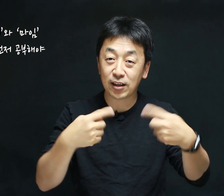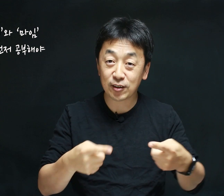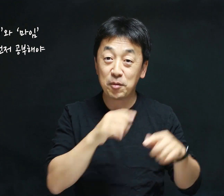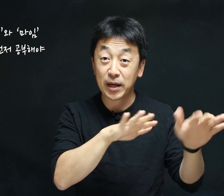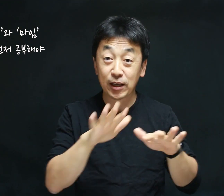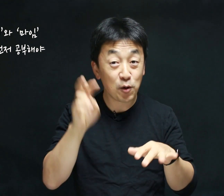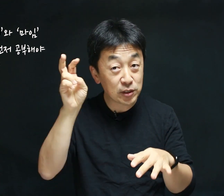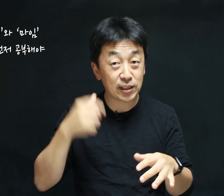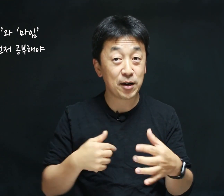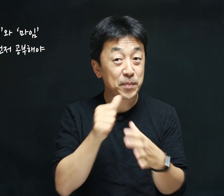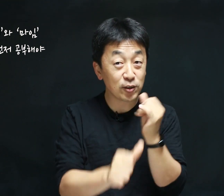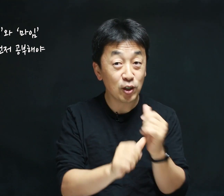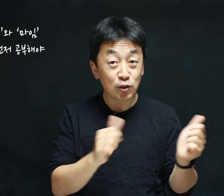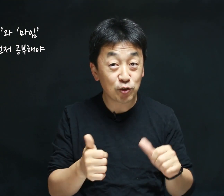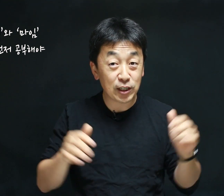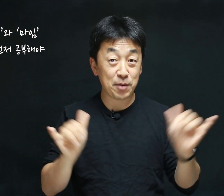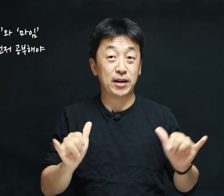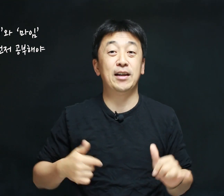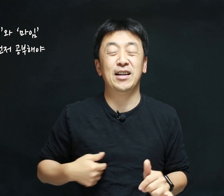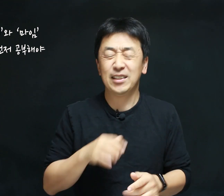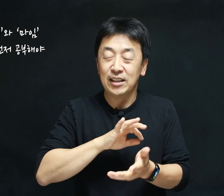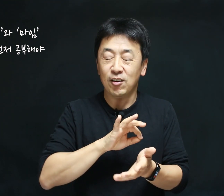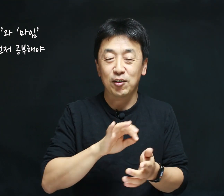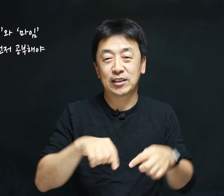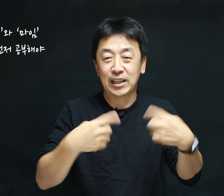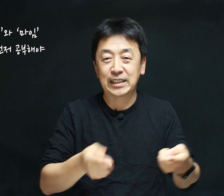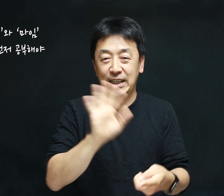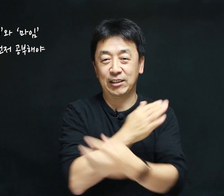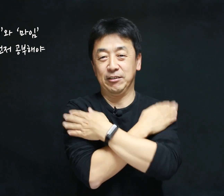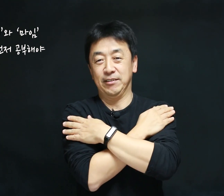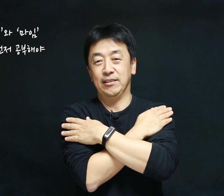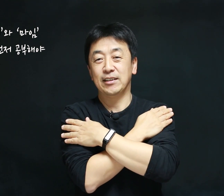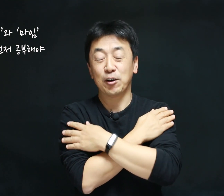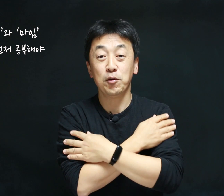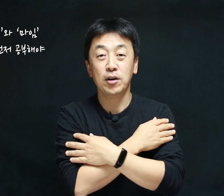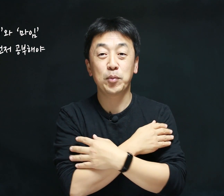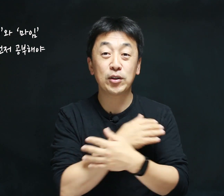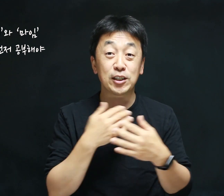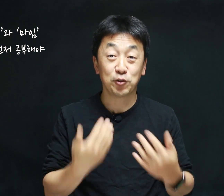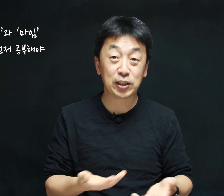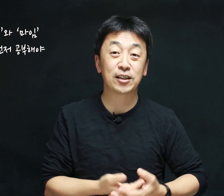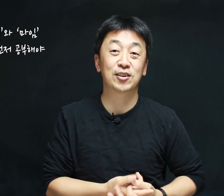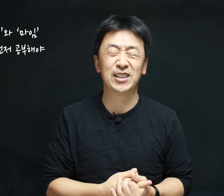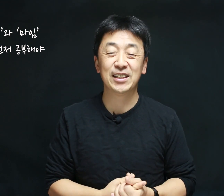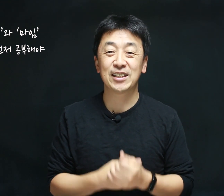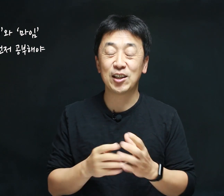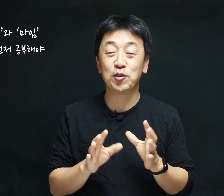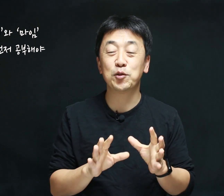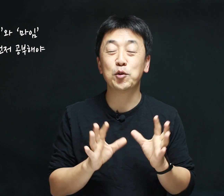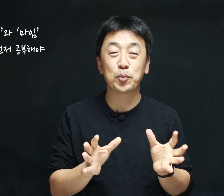들어가서 바다에 혹시 내가 빠져 죽을까봐 내가 들어가지 않겠어 라고 표현하실 수 있겠죠. 근데 요